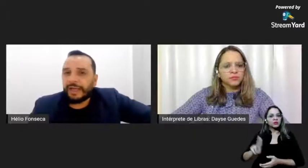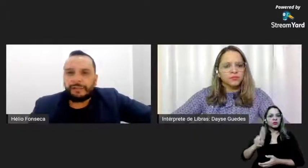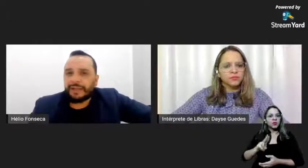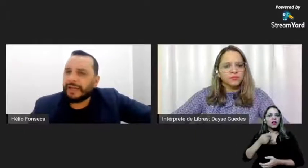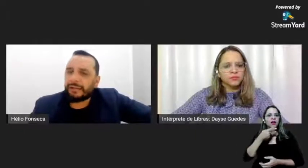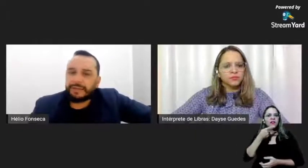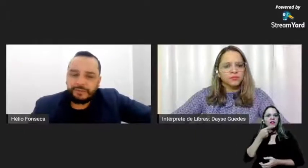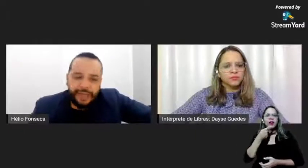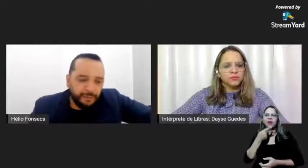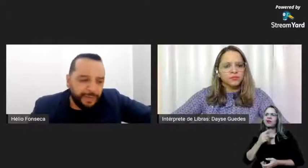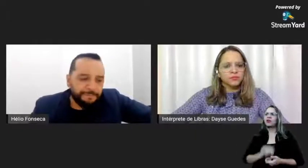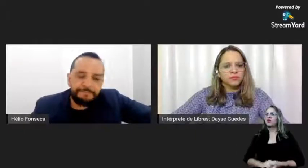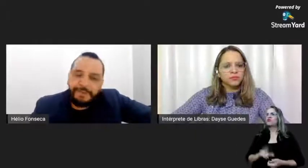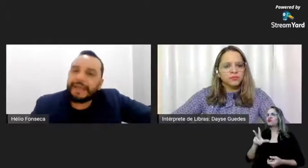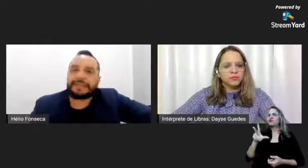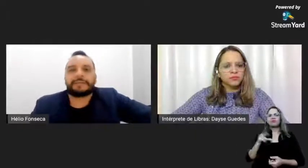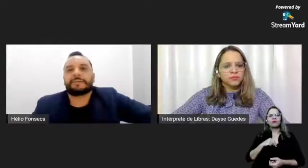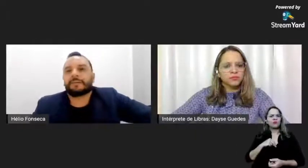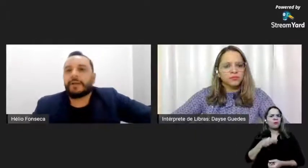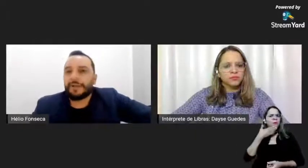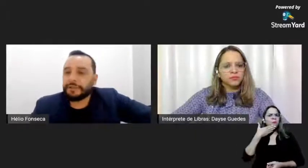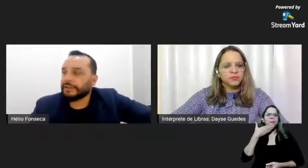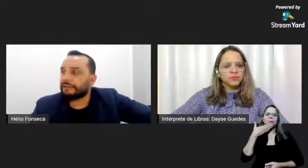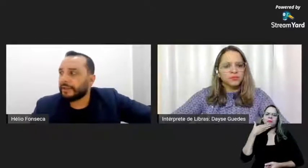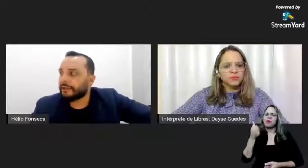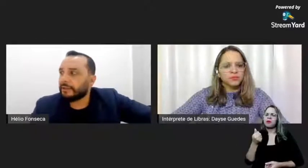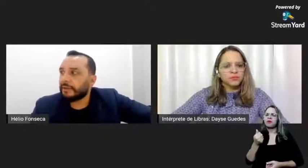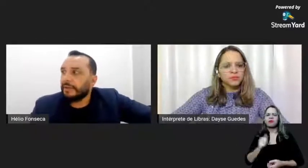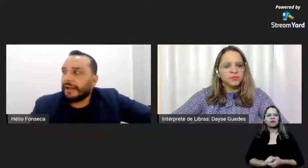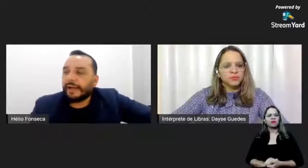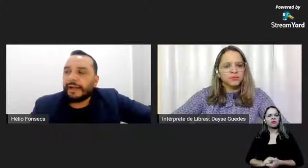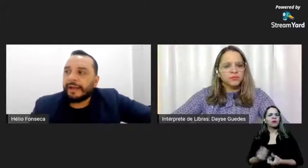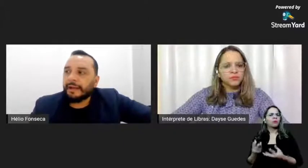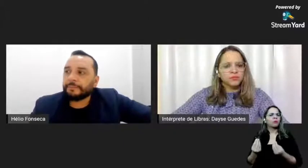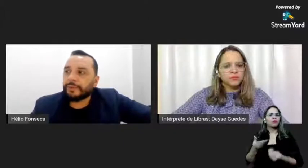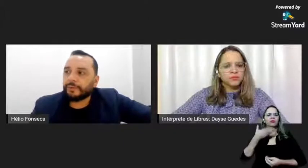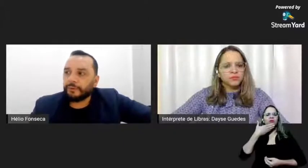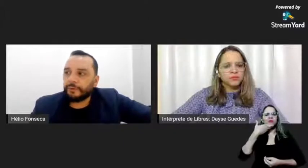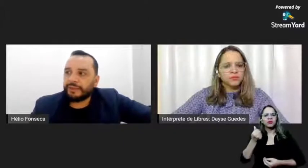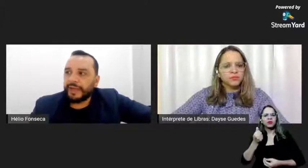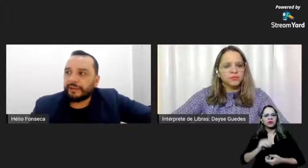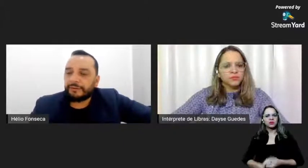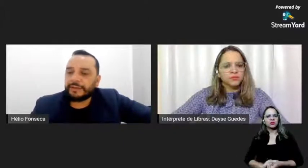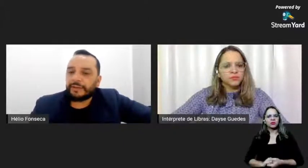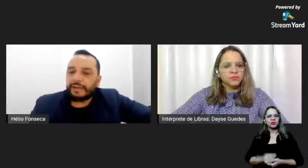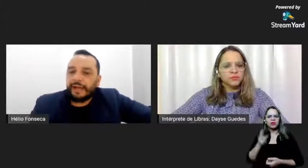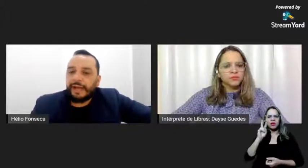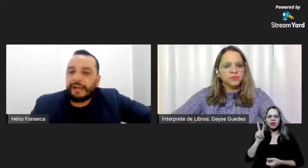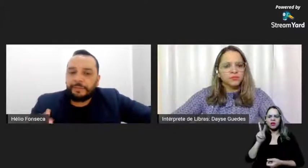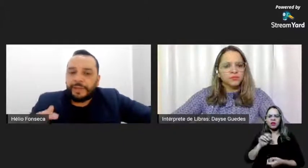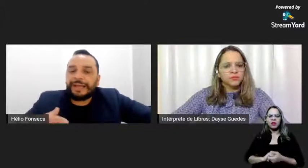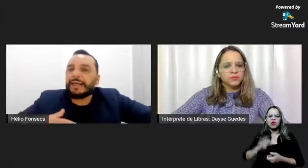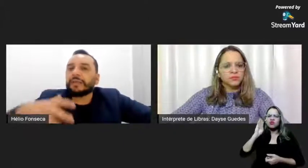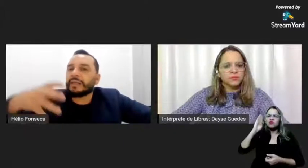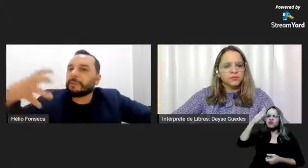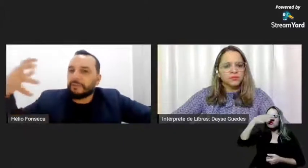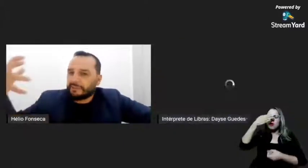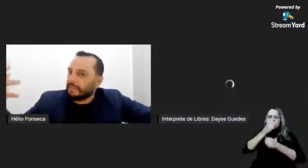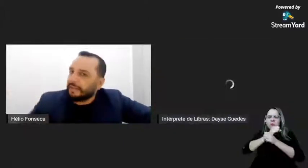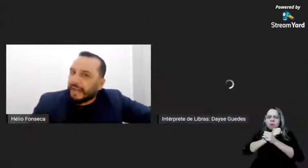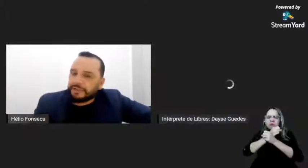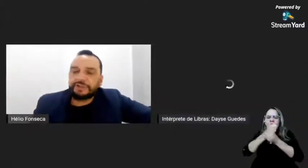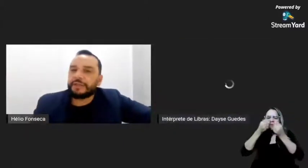falam do resultado. Eu falo, o resultado é bem satisfatório. A gente está vendo os surdos cegos ampliando